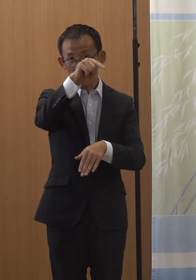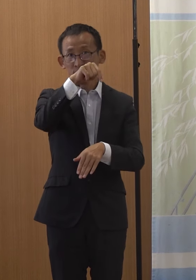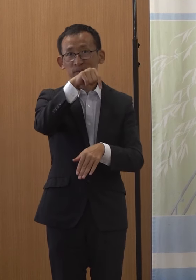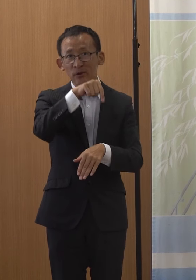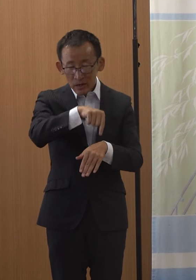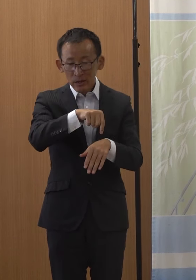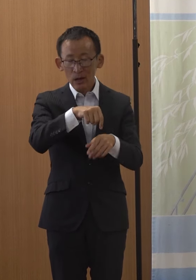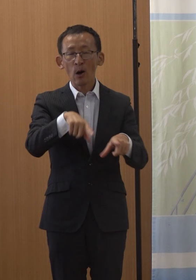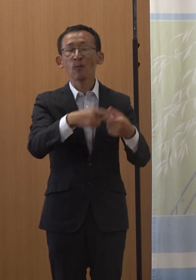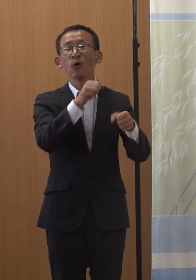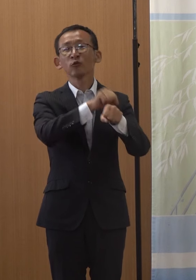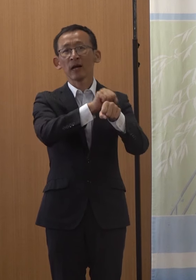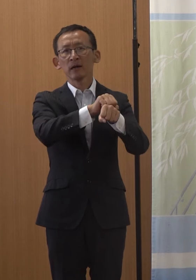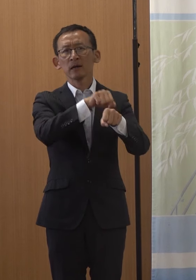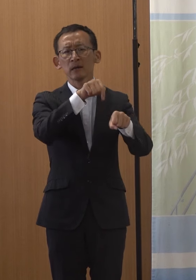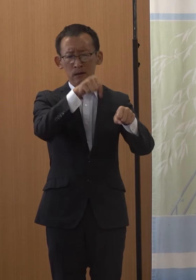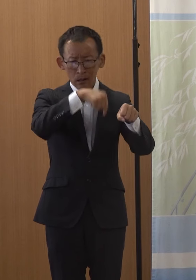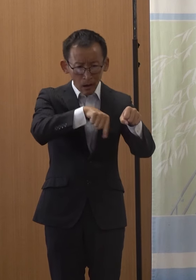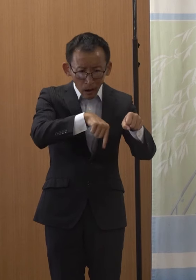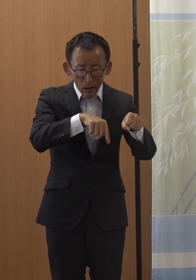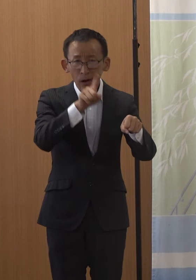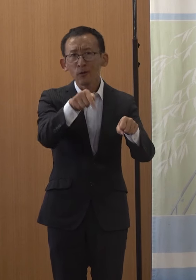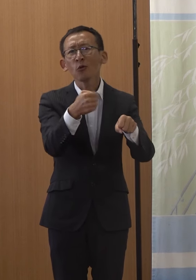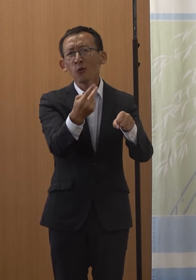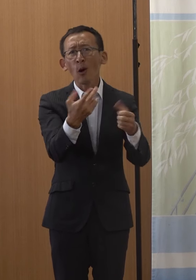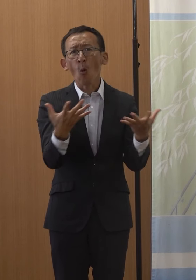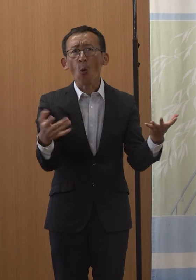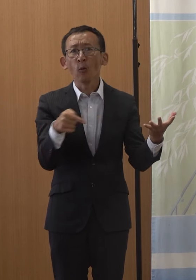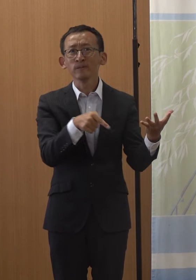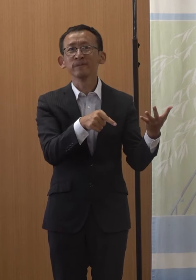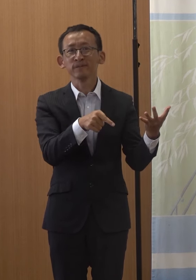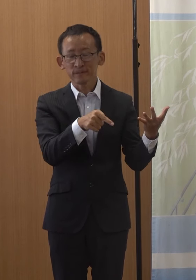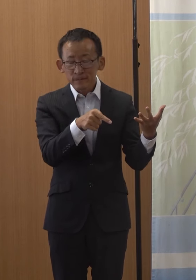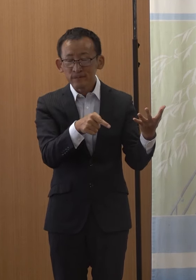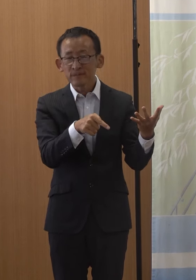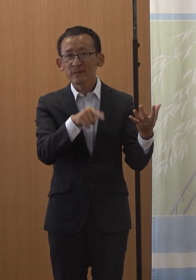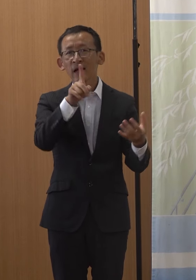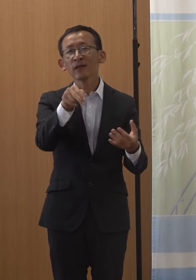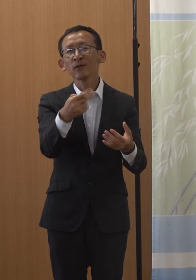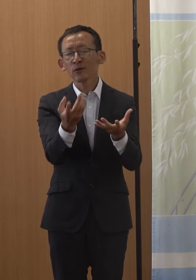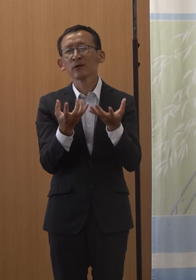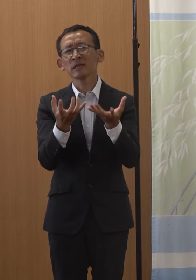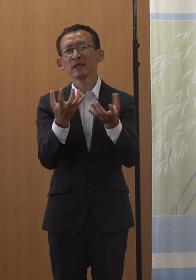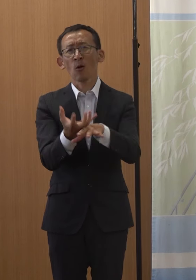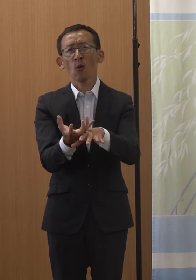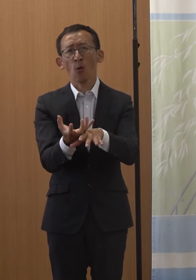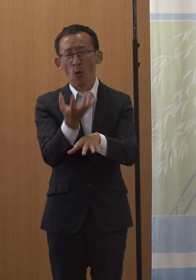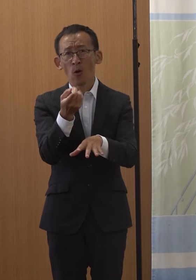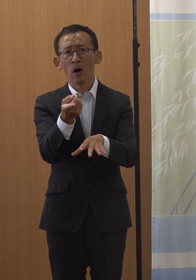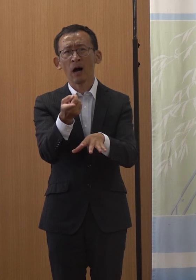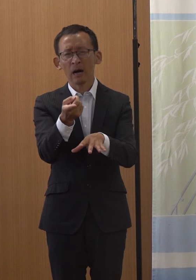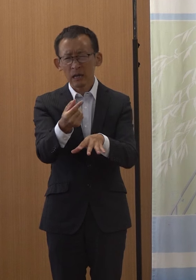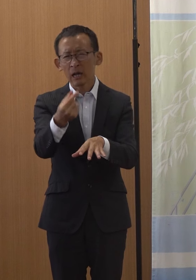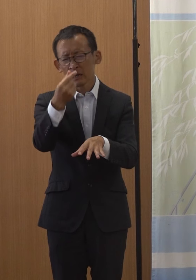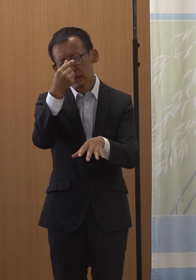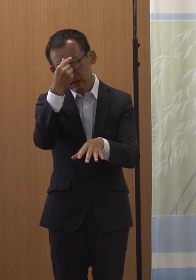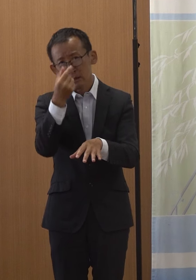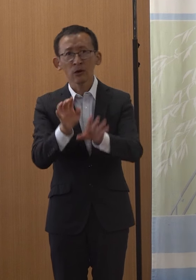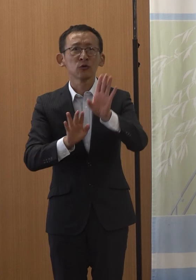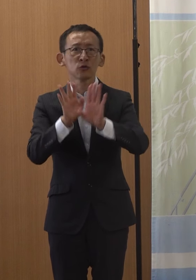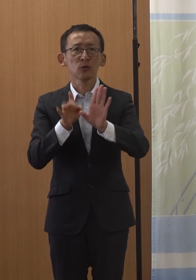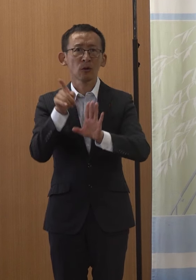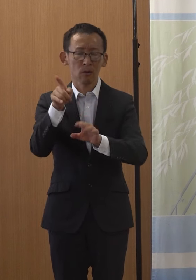能登のものは非常に多くあります。そして、今回能登半島地震でも多くの、まあ、被害がありました。